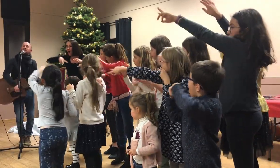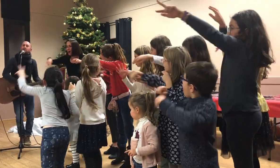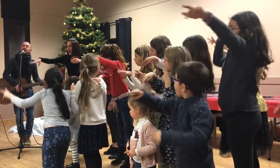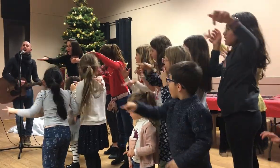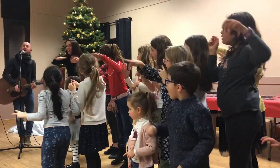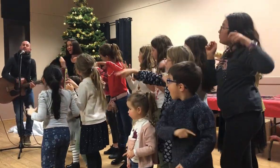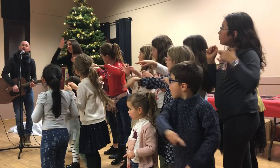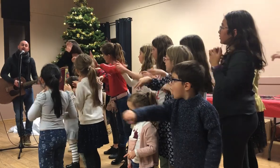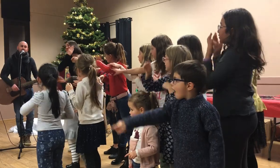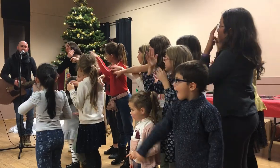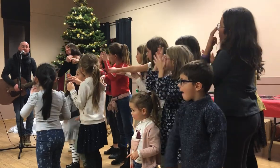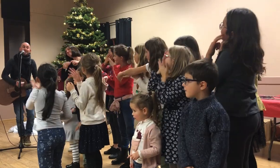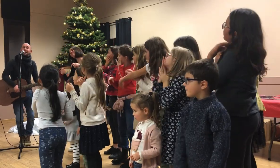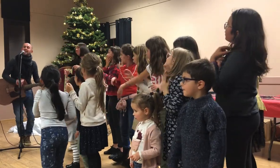voir qui